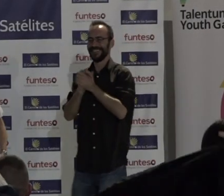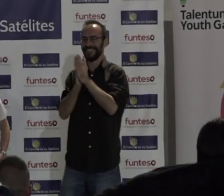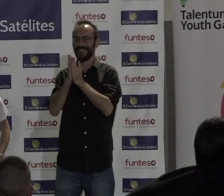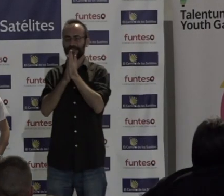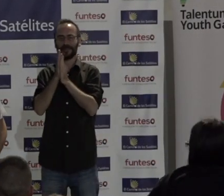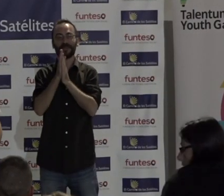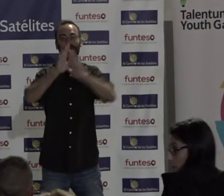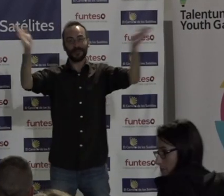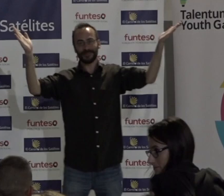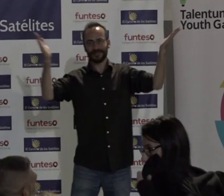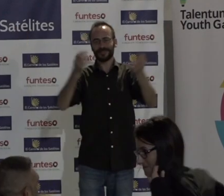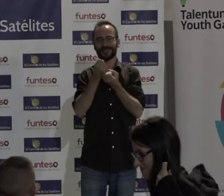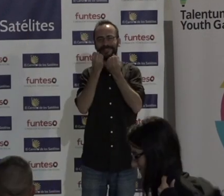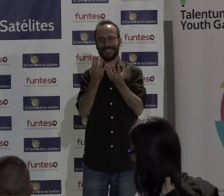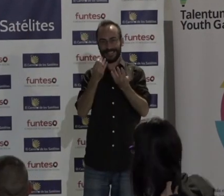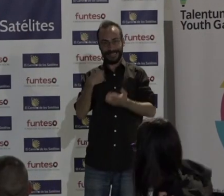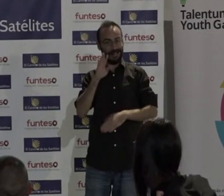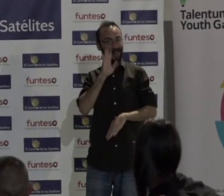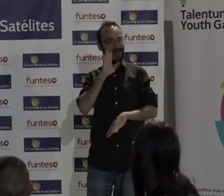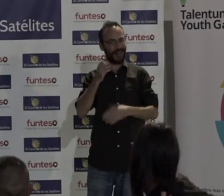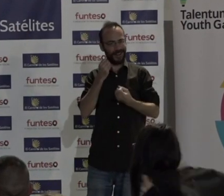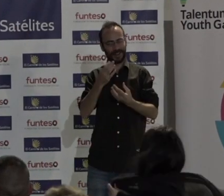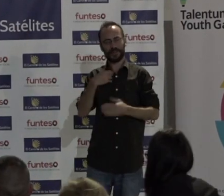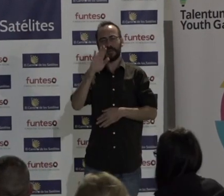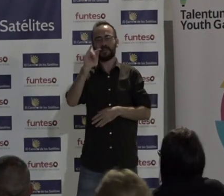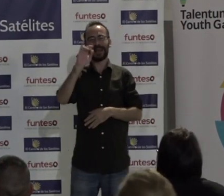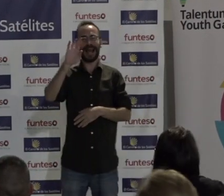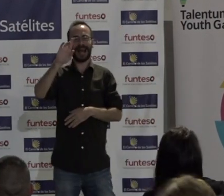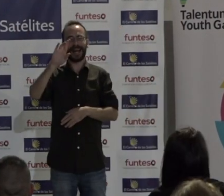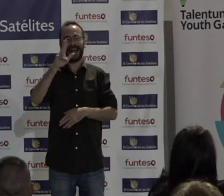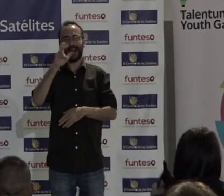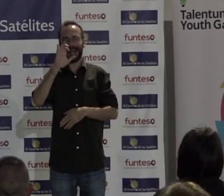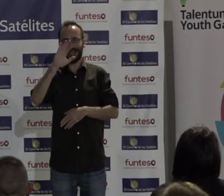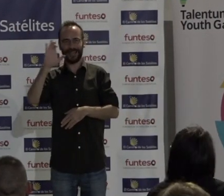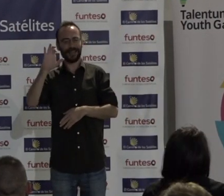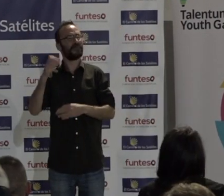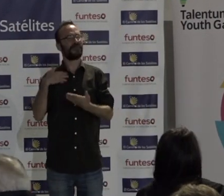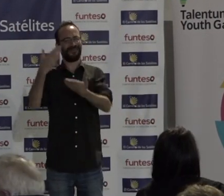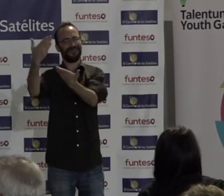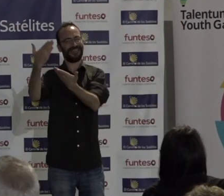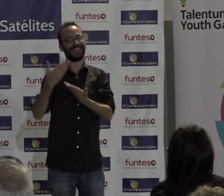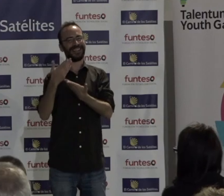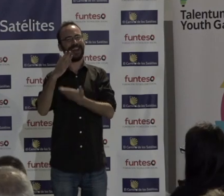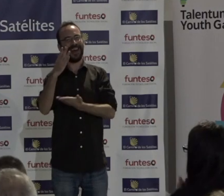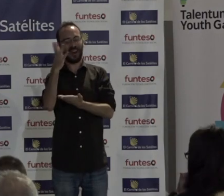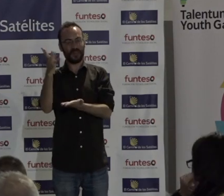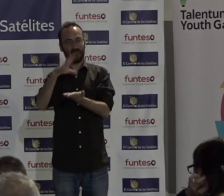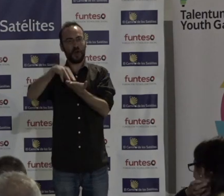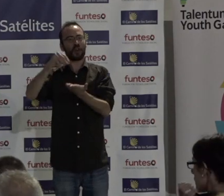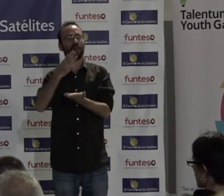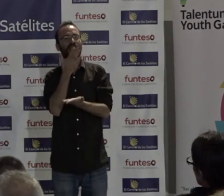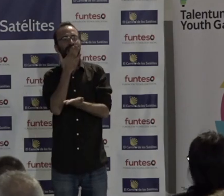Bueno, pues yo, como ya han dicho, soy Olaya Pita Freire. Bueno, bienvenidos a todos los de Puerto Marín, a los nuevos.